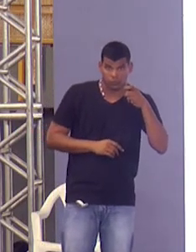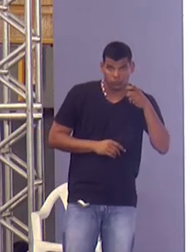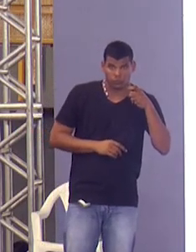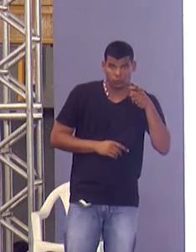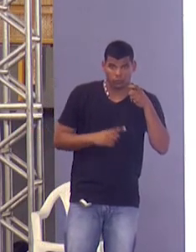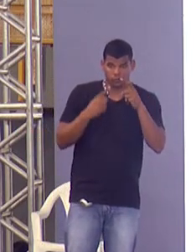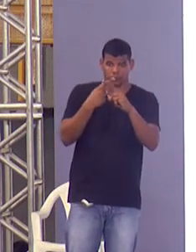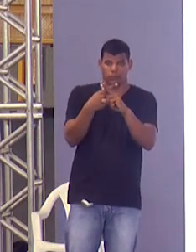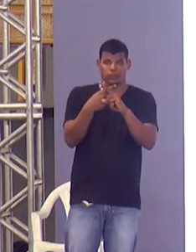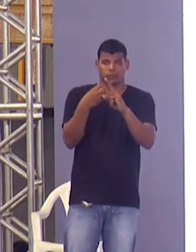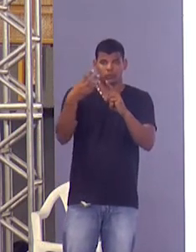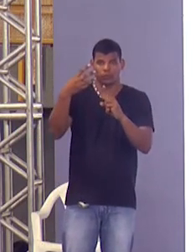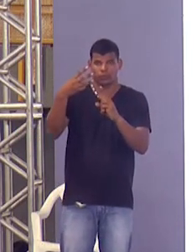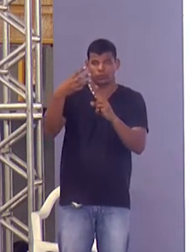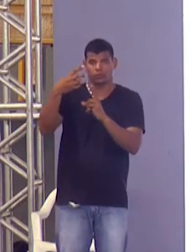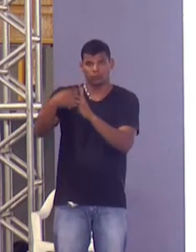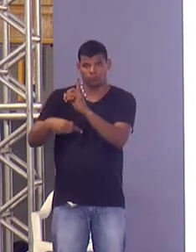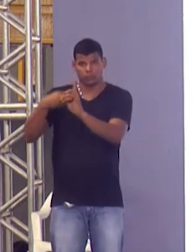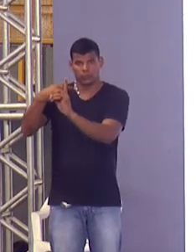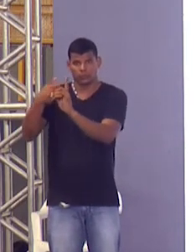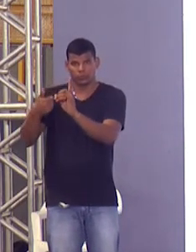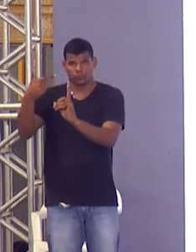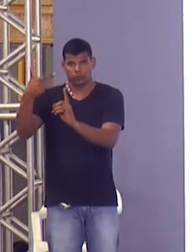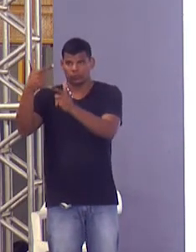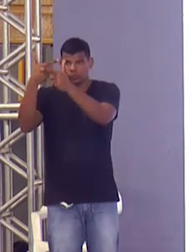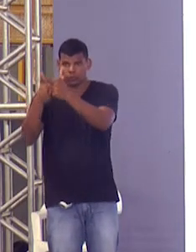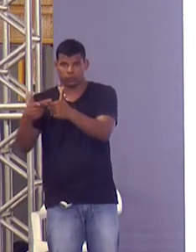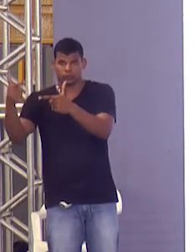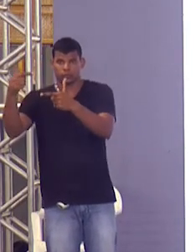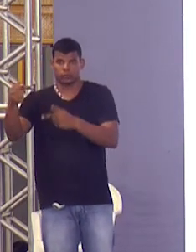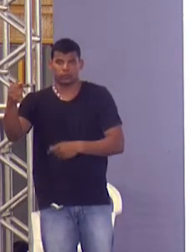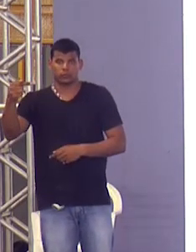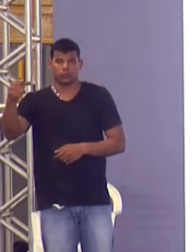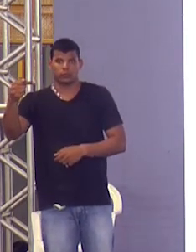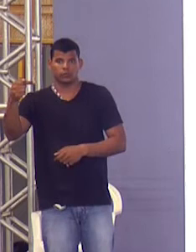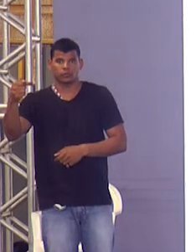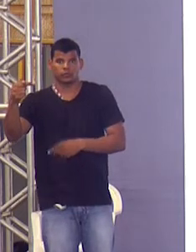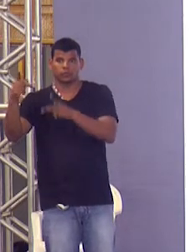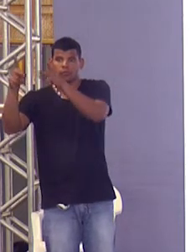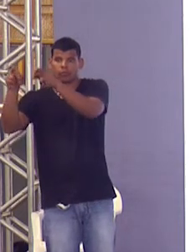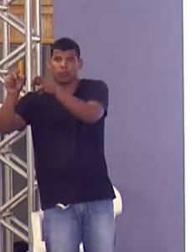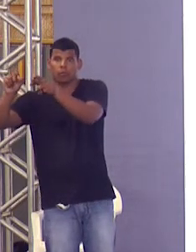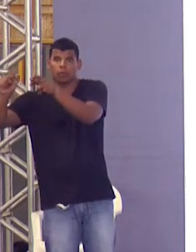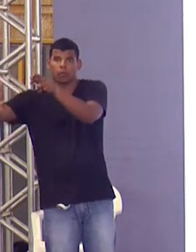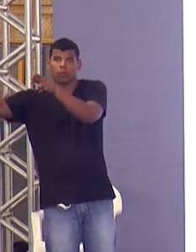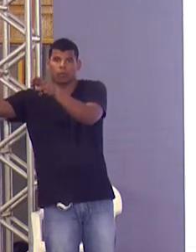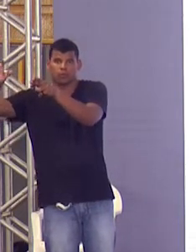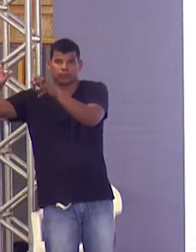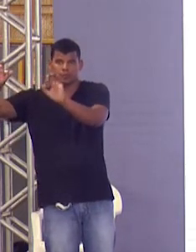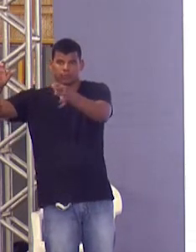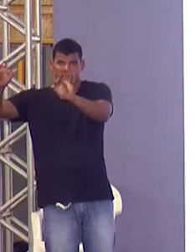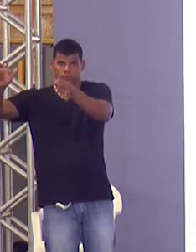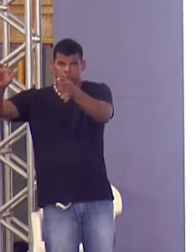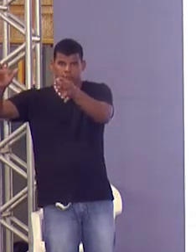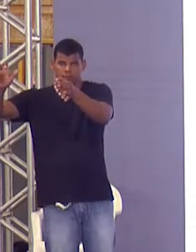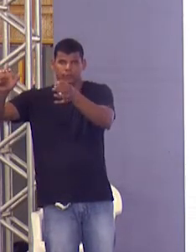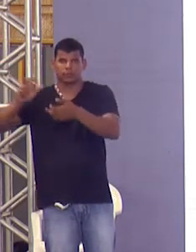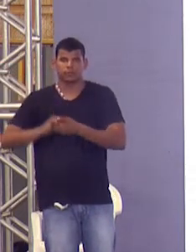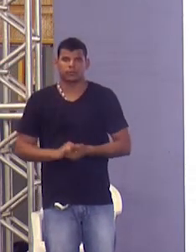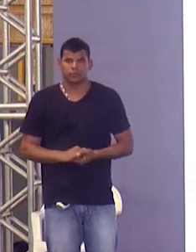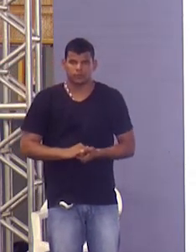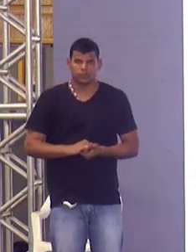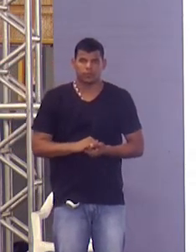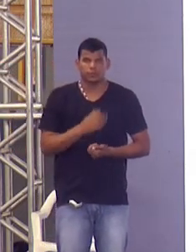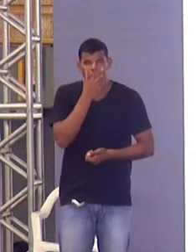vezes 3, mais 12, dividido por 7. Igual a 15. Porque obteve 15. Bote aí,